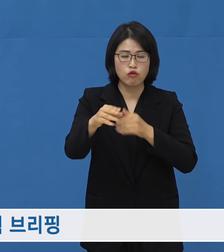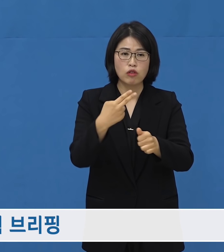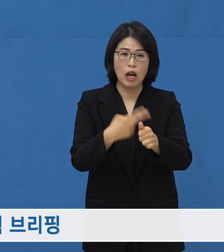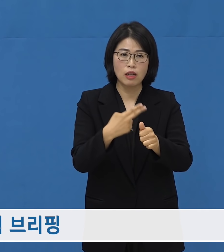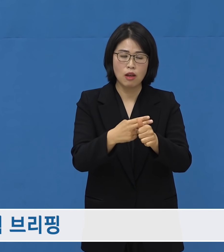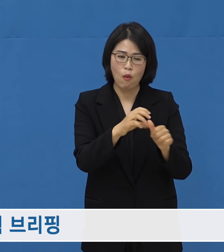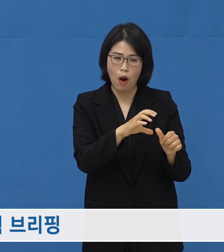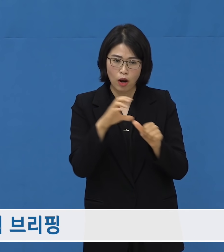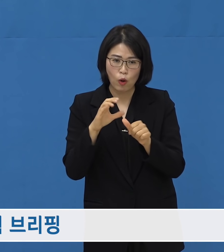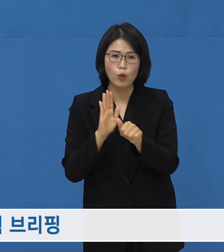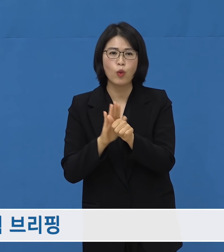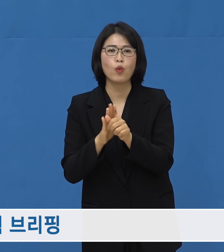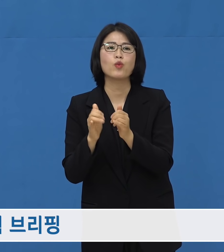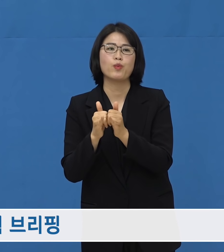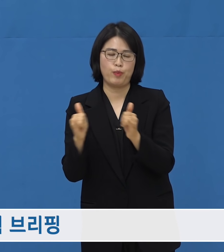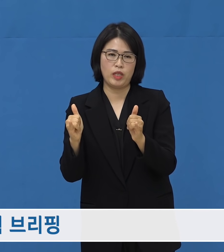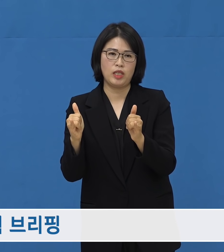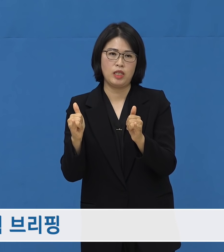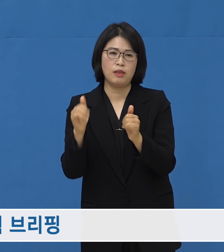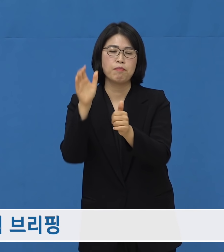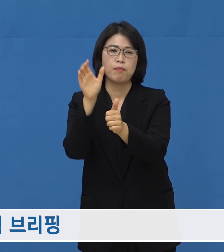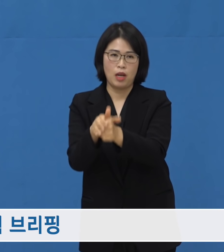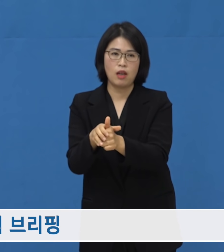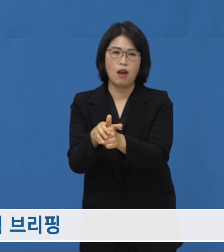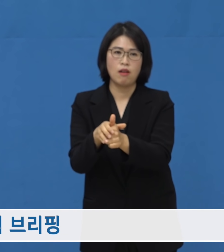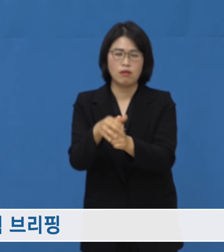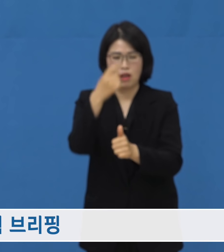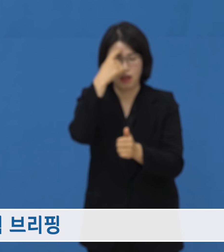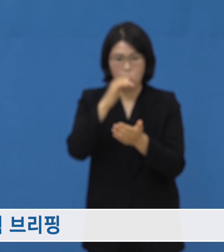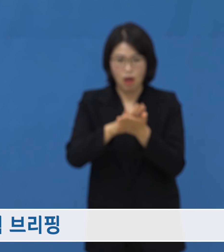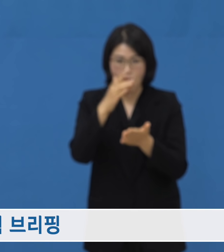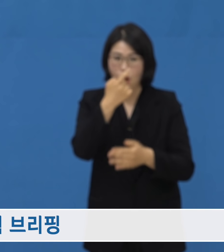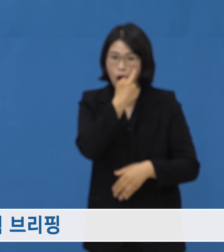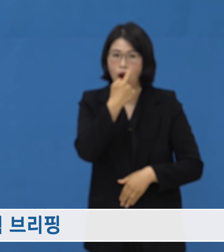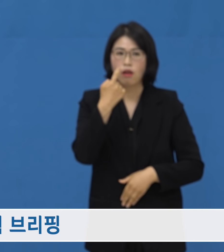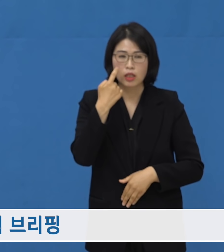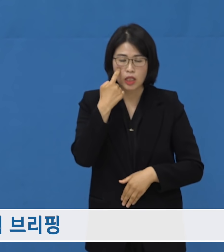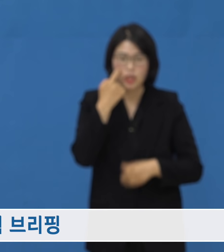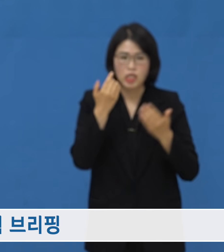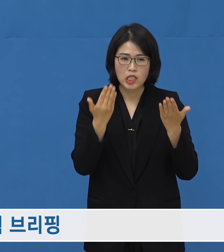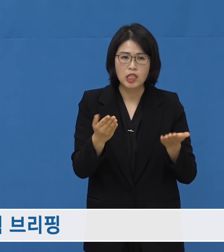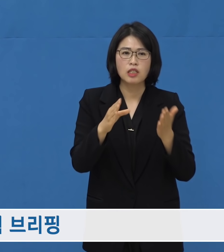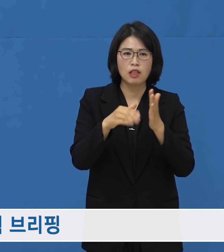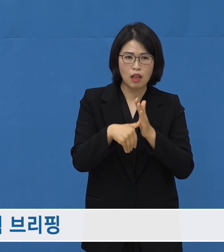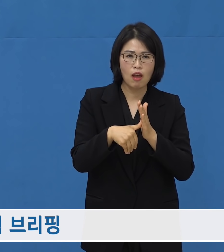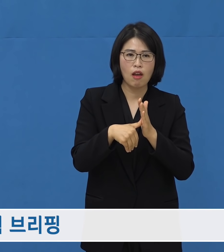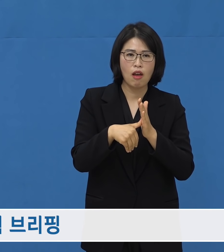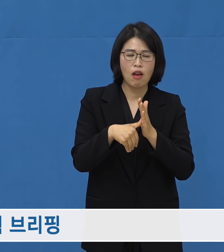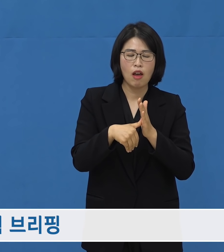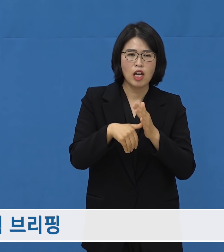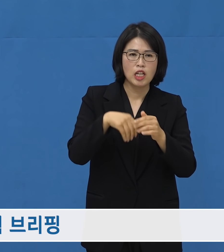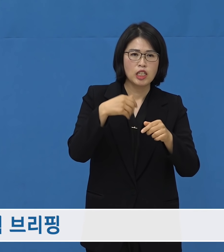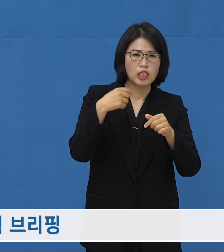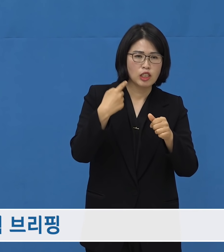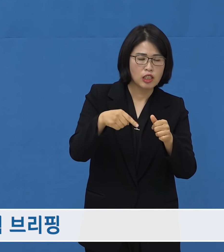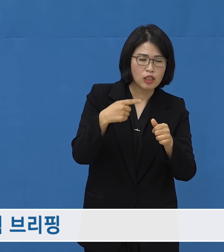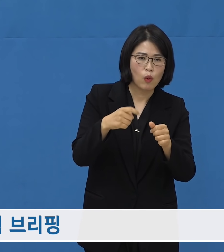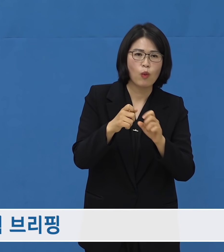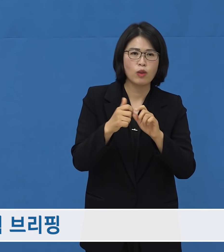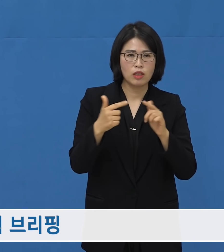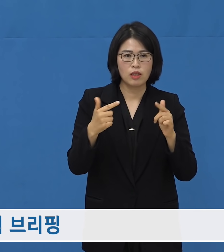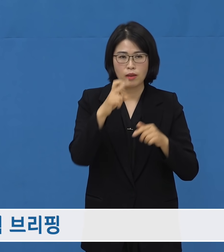도우미로 위촉해 발열 체크, 쉬는 시간 및 현관 생활 지도와 급식 지도 등을